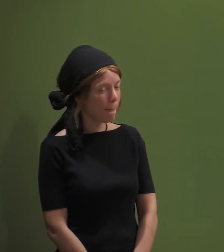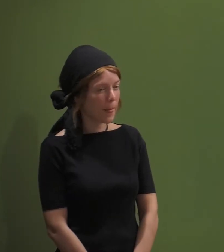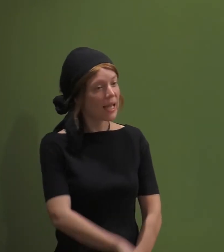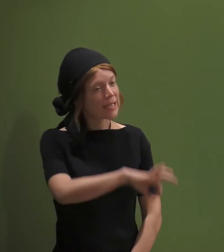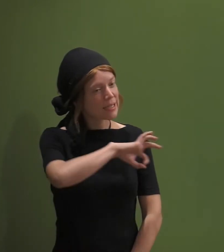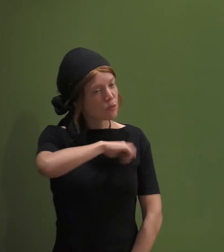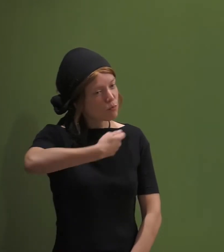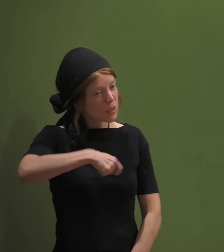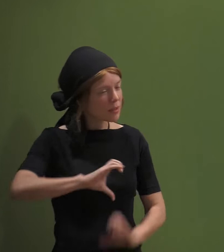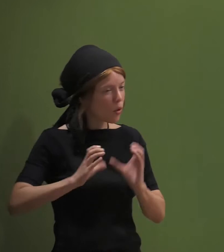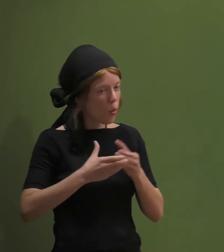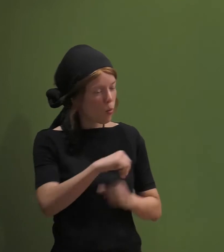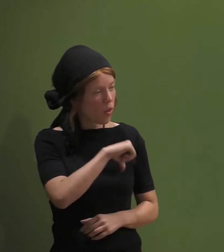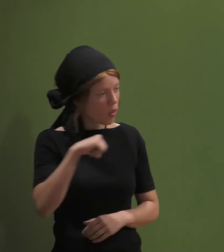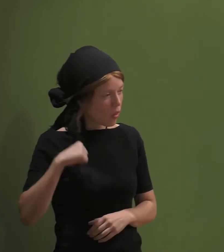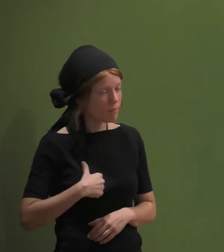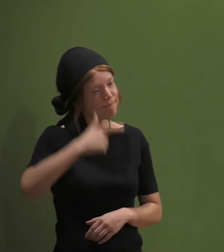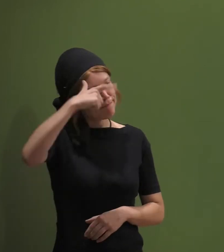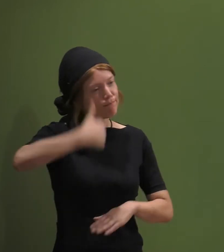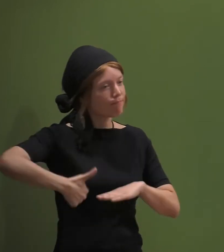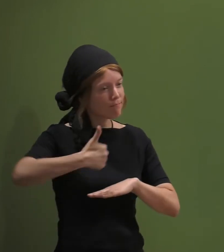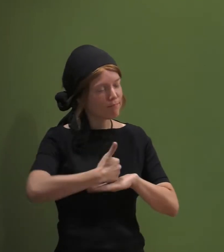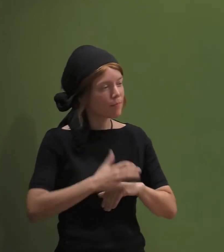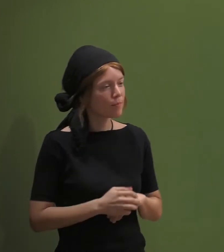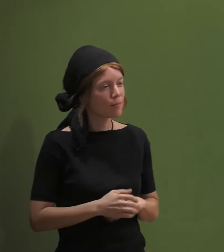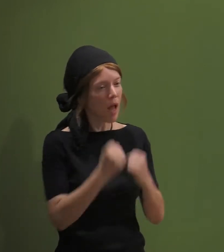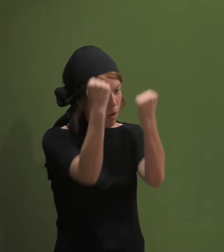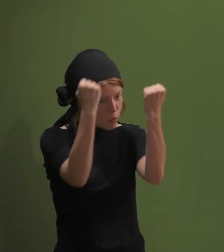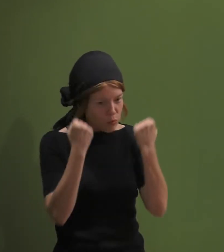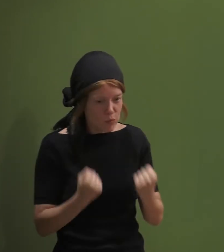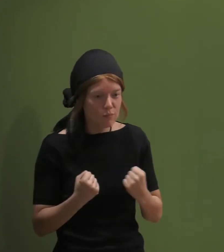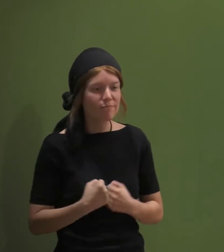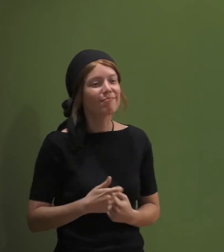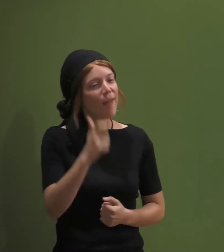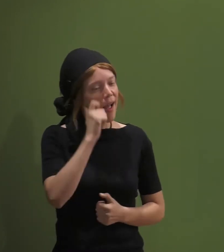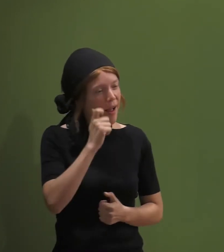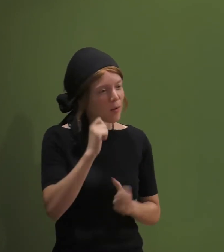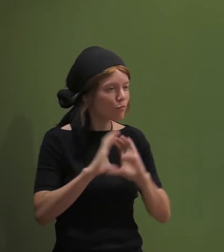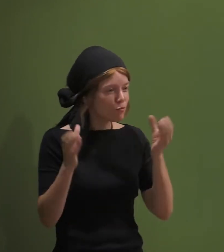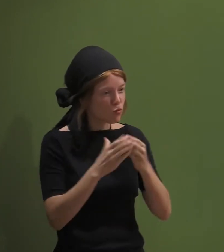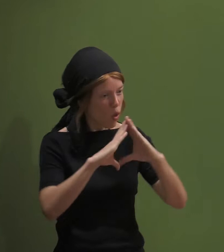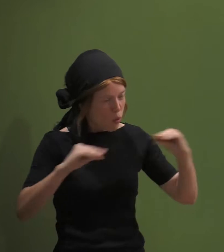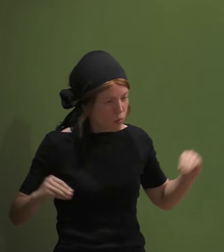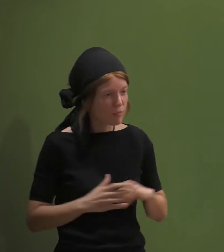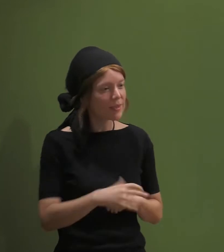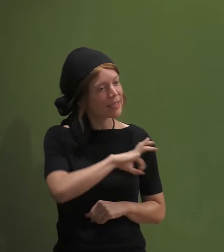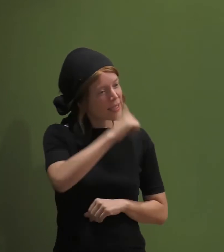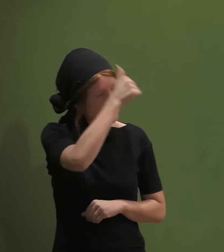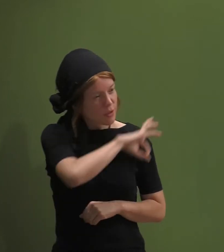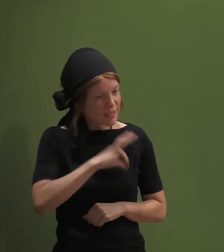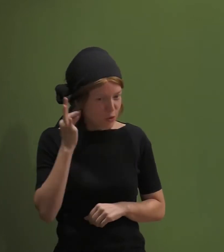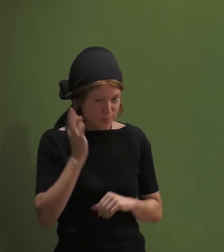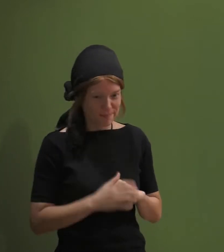Señor presidente de la Comunidad Autónoma, señor rector magnífico, autoridades, estimados miembros de la comunidad universitaria, señoras y